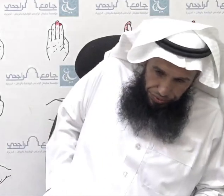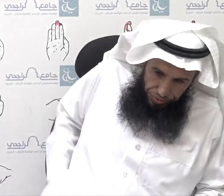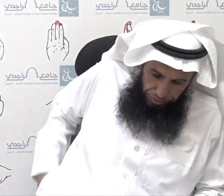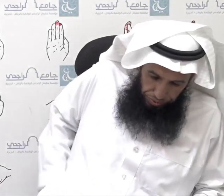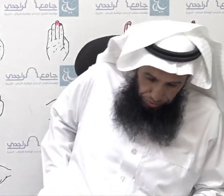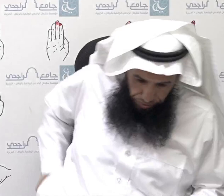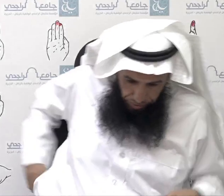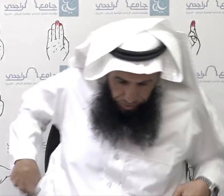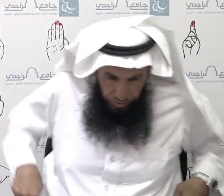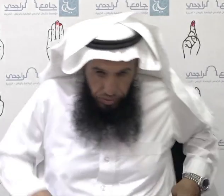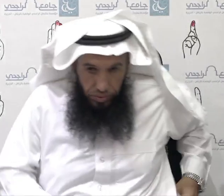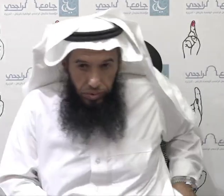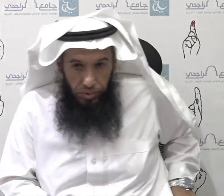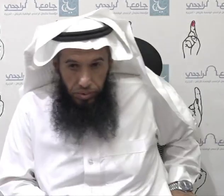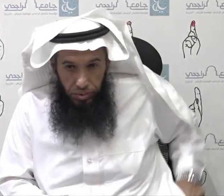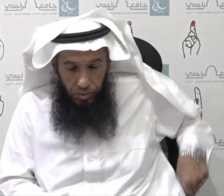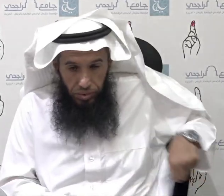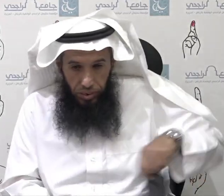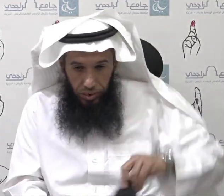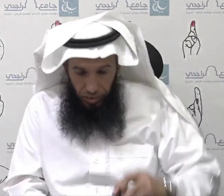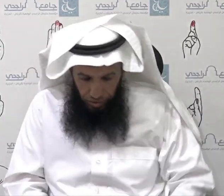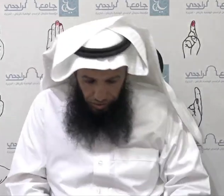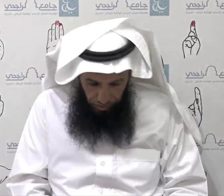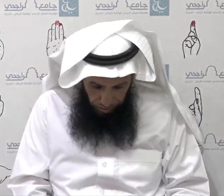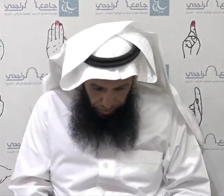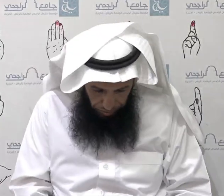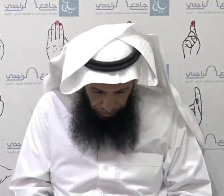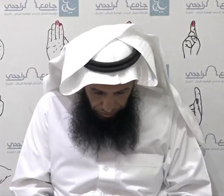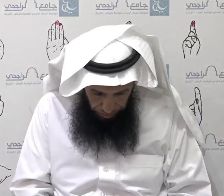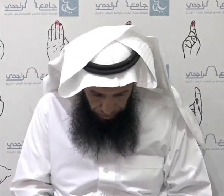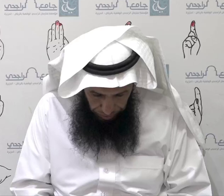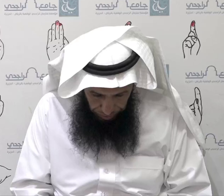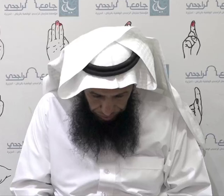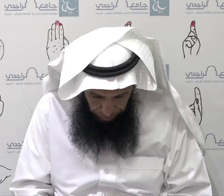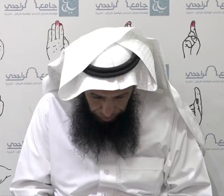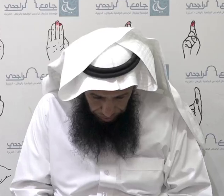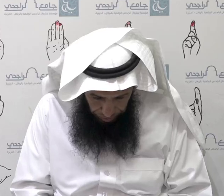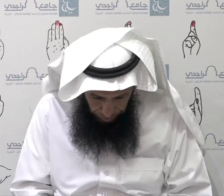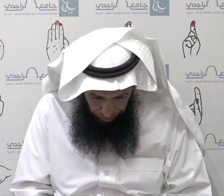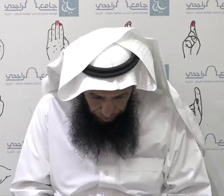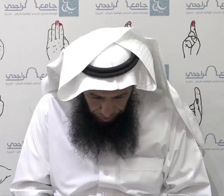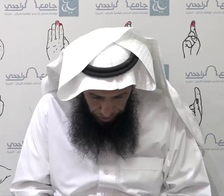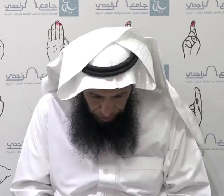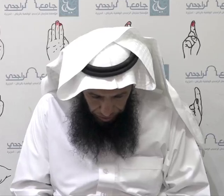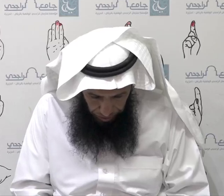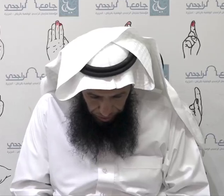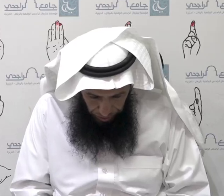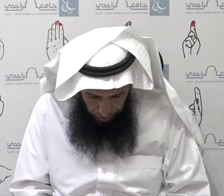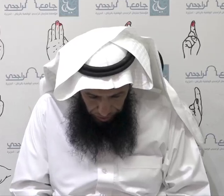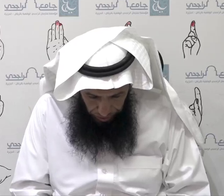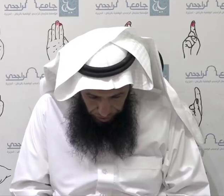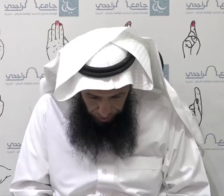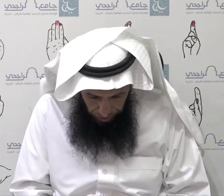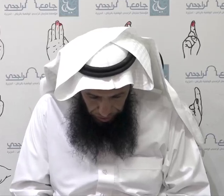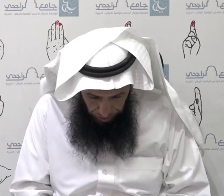المشيب والكبر، ويقف عند آخر هذه الحياة فينظر إليها